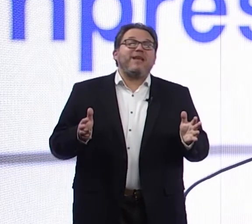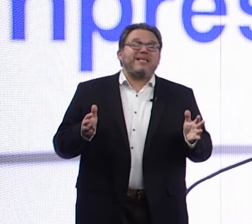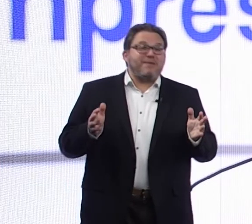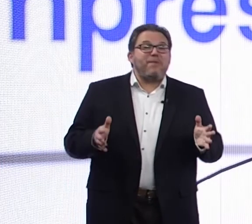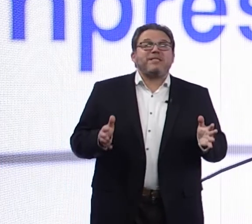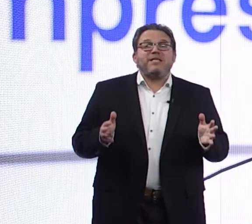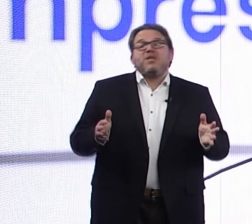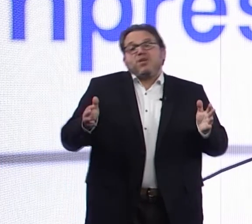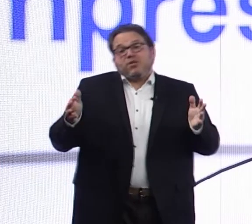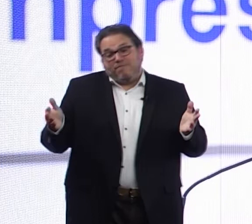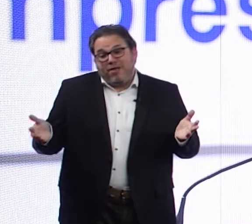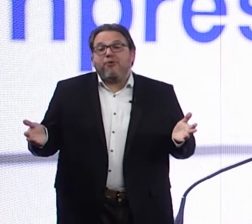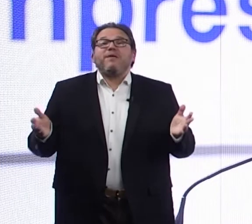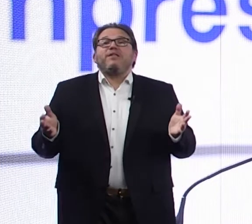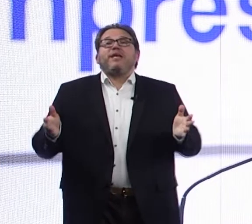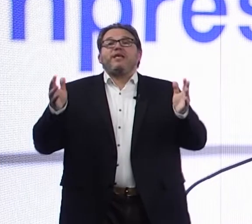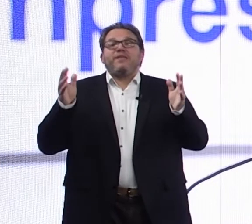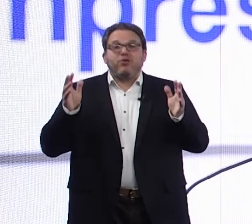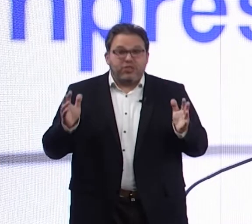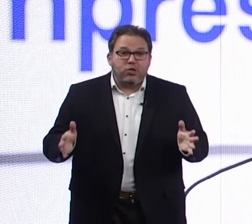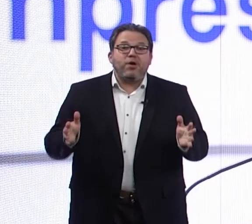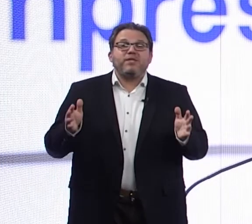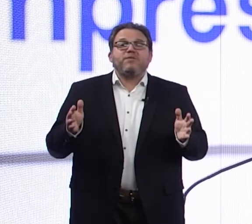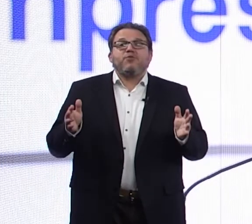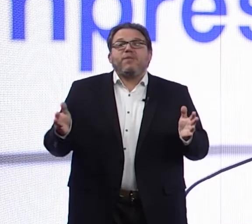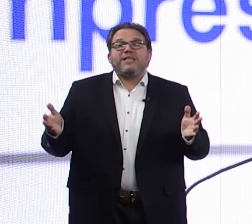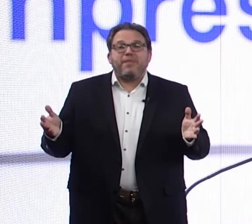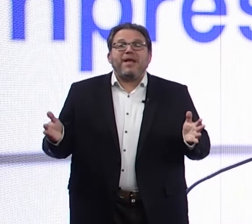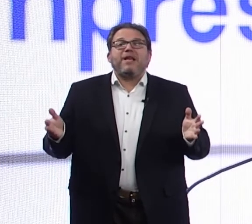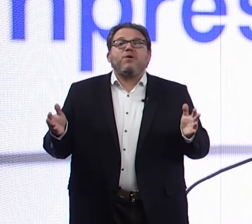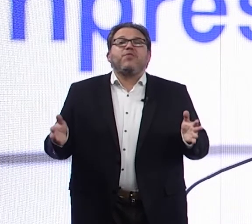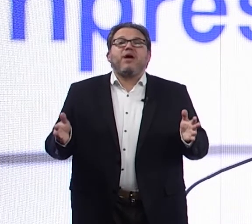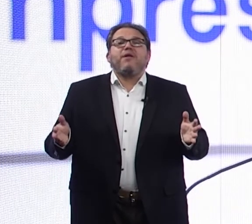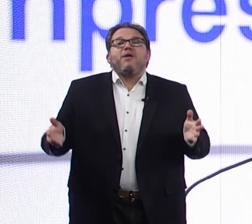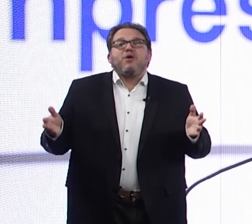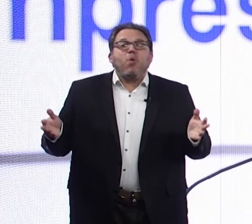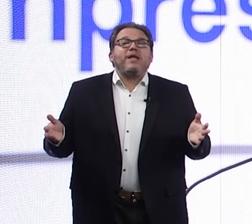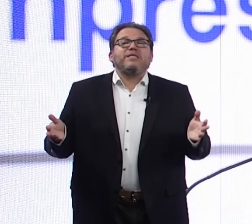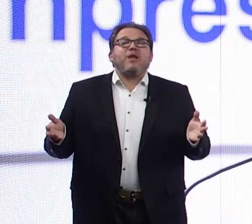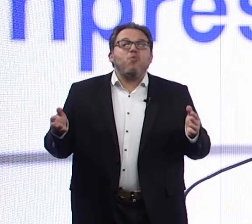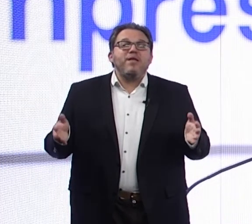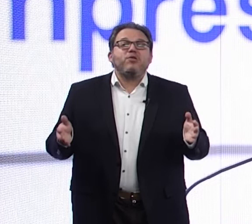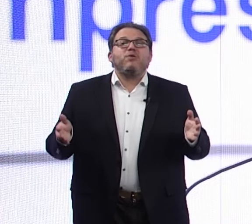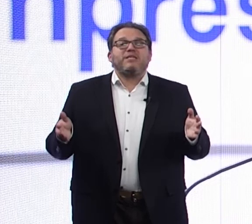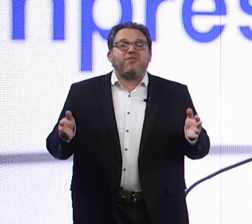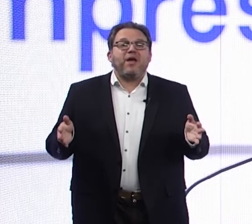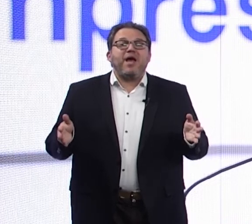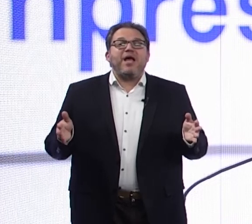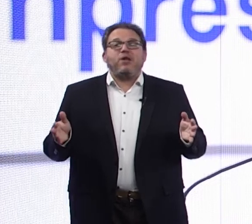las empresas mayormente y de los sectores donde se tendrá que negociar cuál es el aumento que se fijará en los